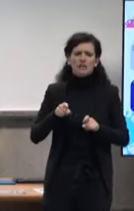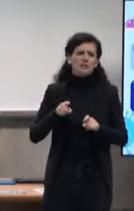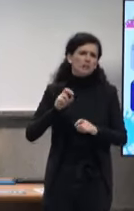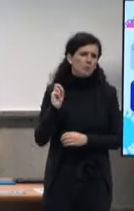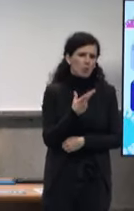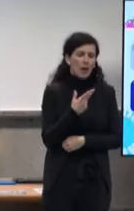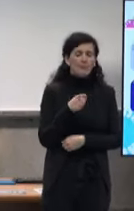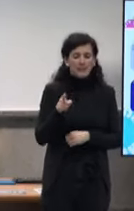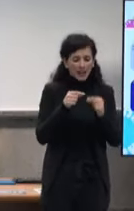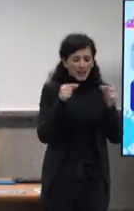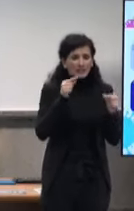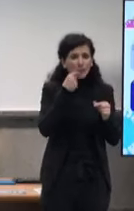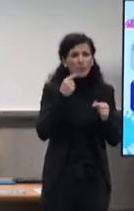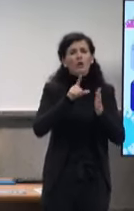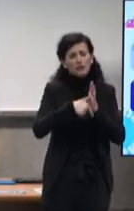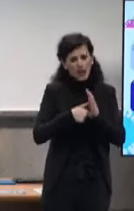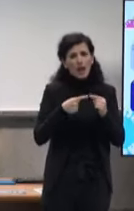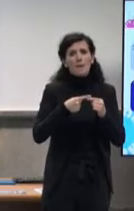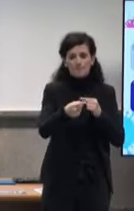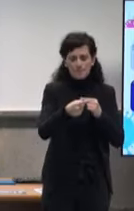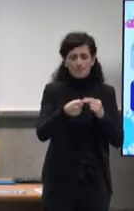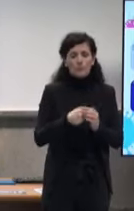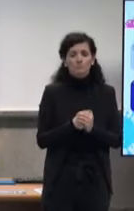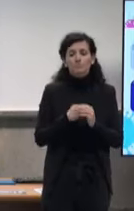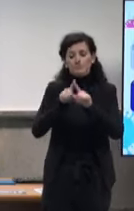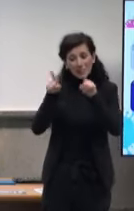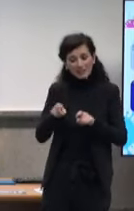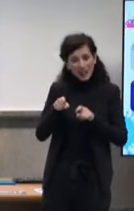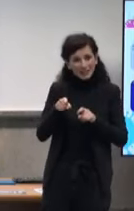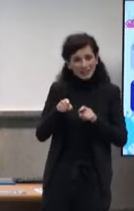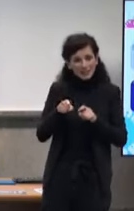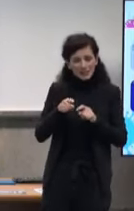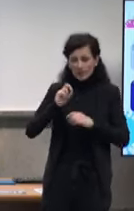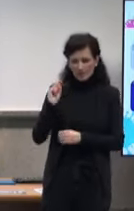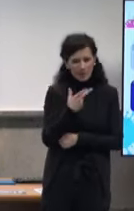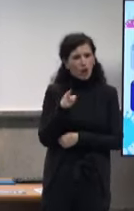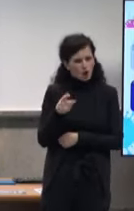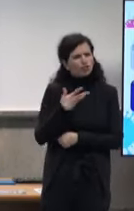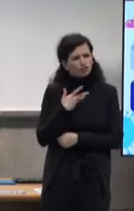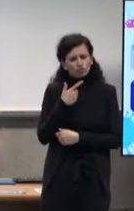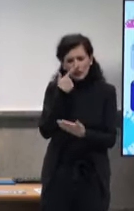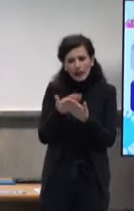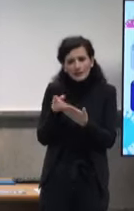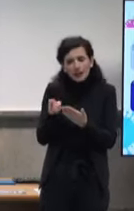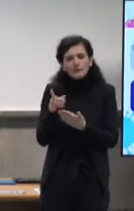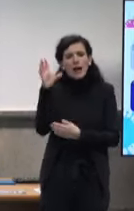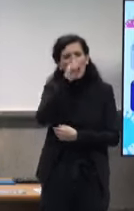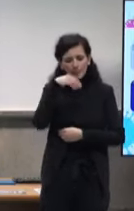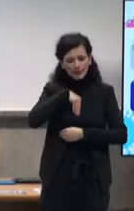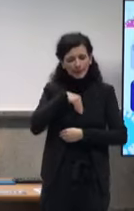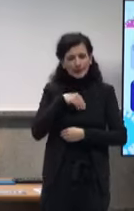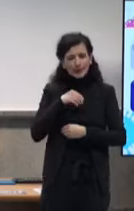che il tampone comunque ha dei tempi lunghi per essere fatto i testi un po più rapidi mediamente ben utilizzano la presenza di anticorpi